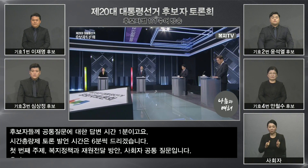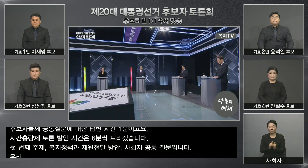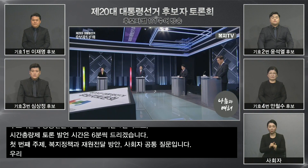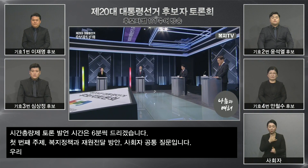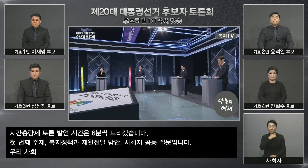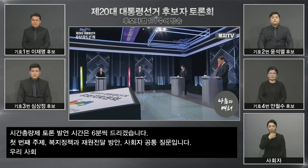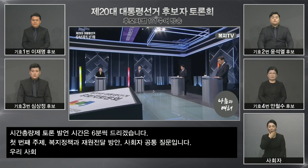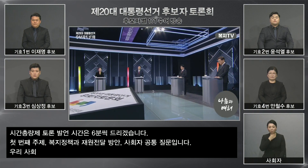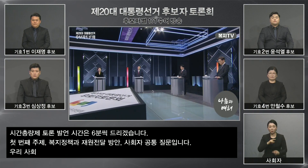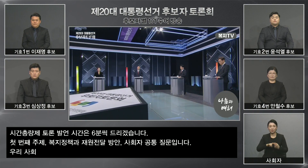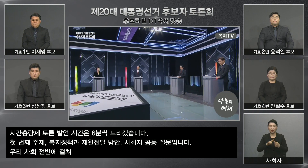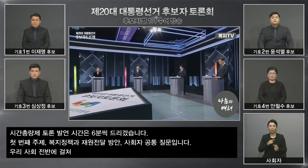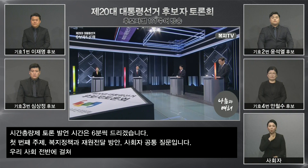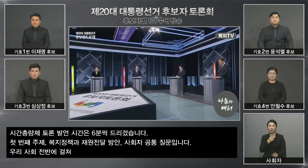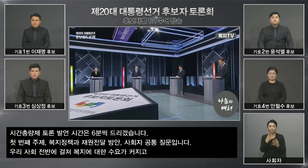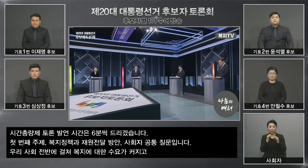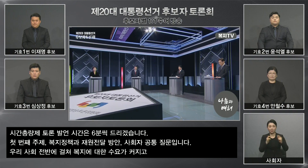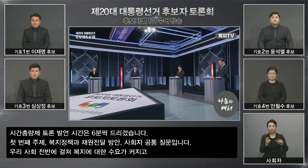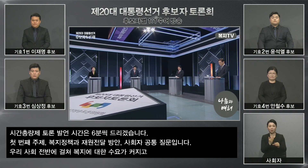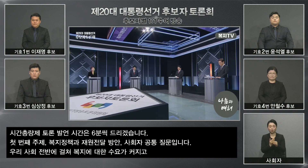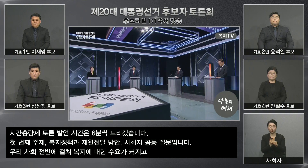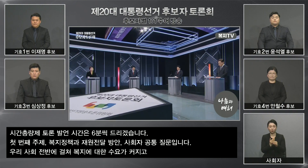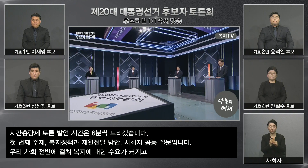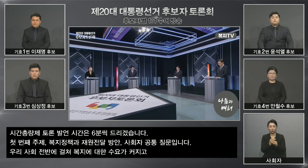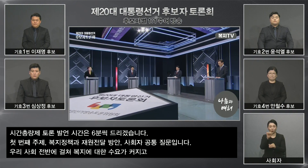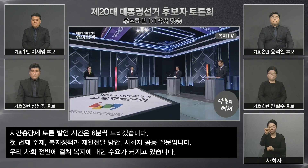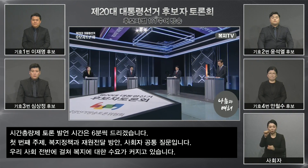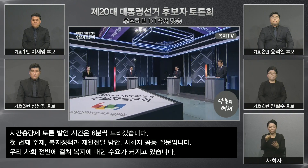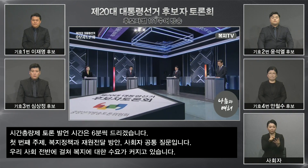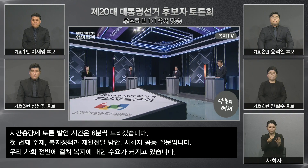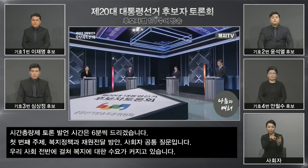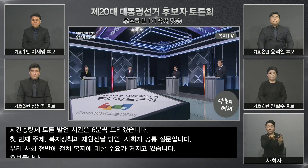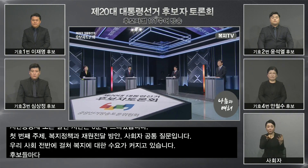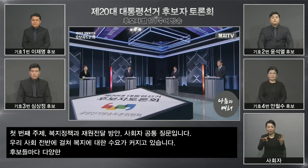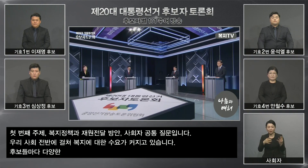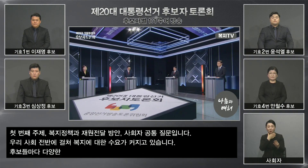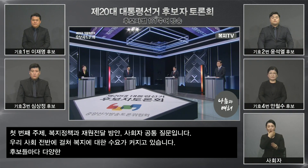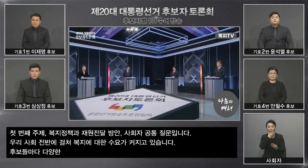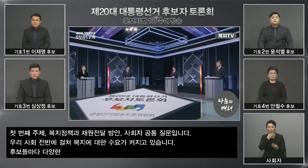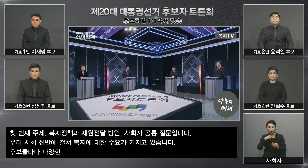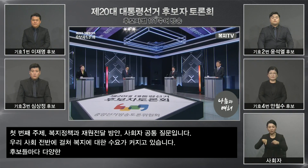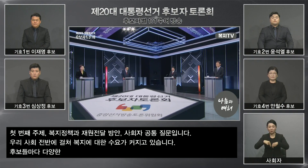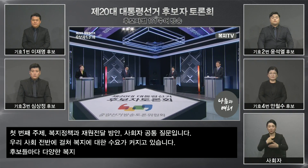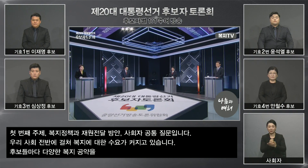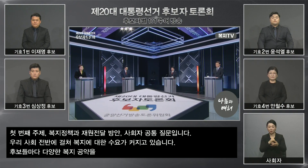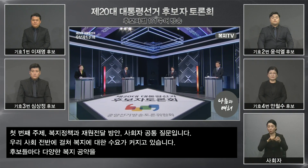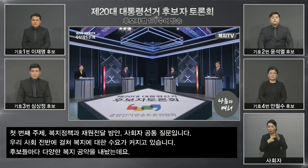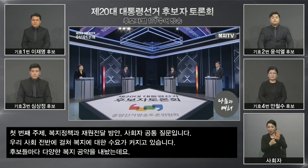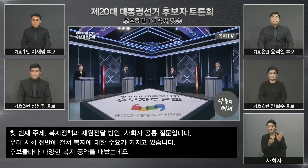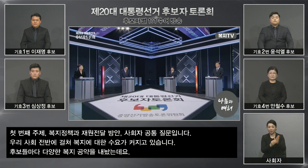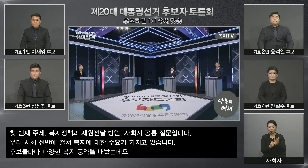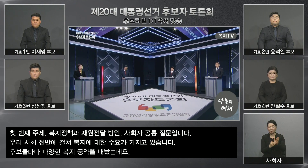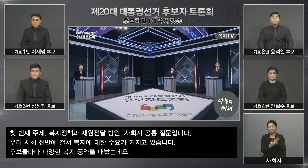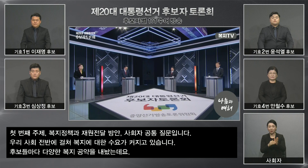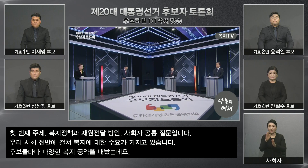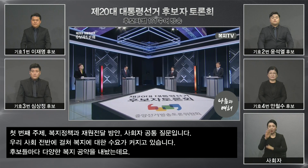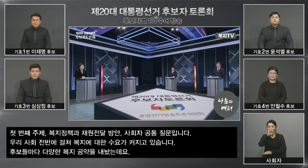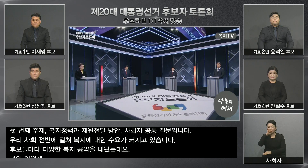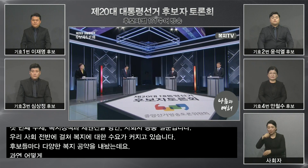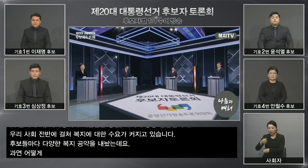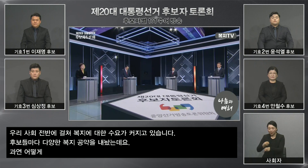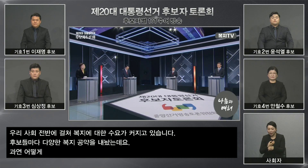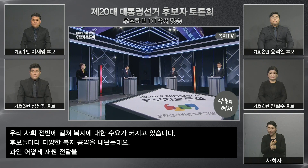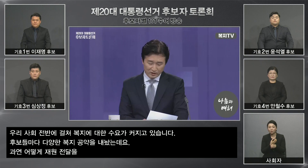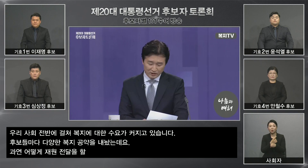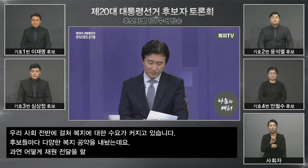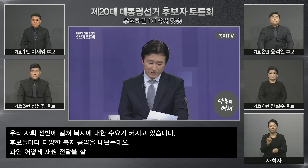수요가 커지고 있습니다. 후보들마다 다양한 복지 공약을 내놓았는데요. 과연 어떻게 재원 조달을 할 수